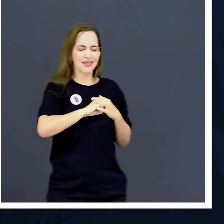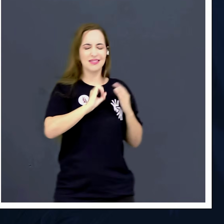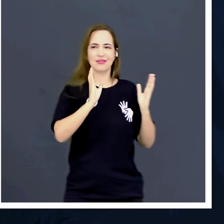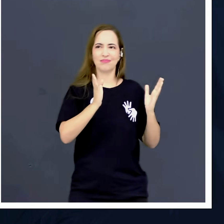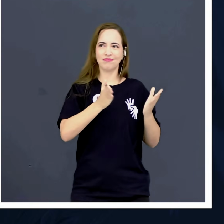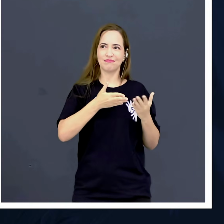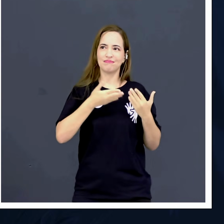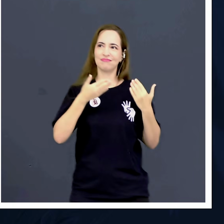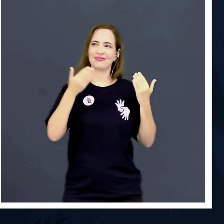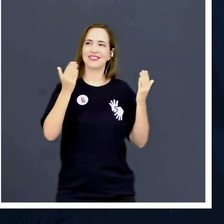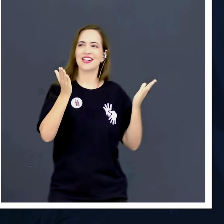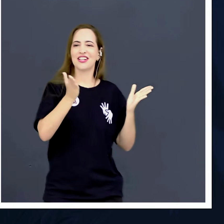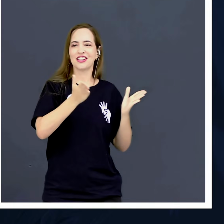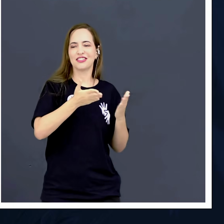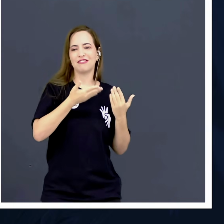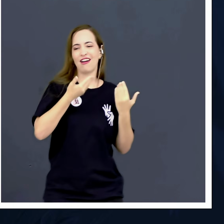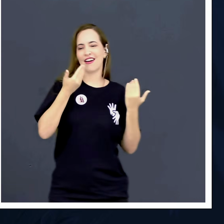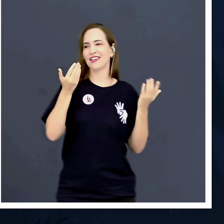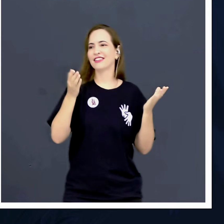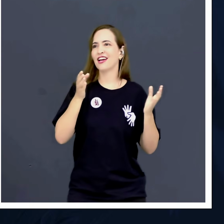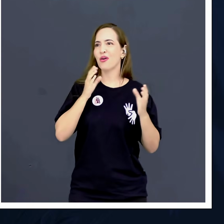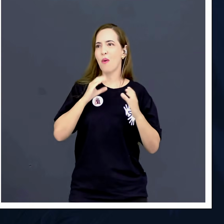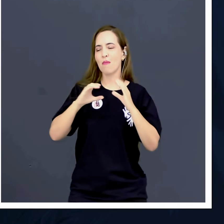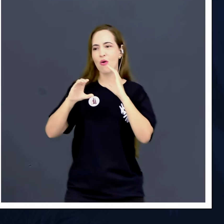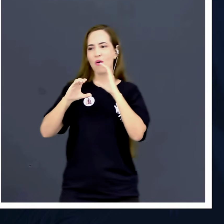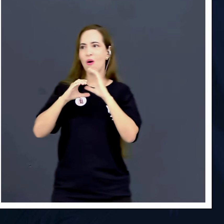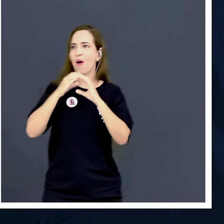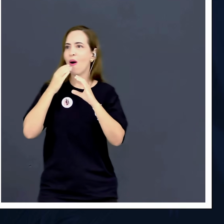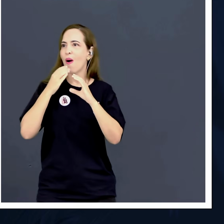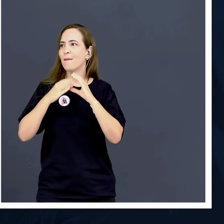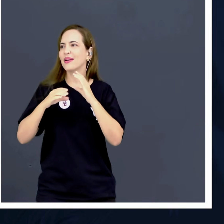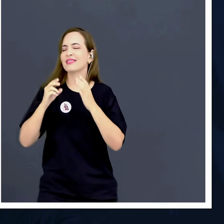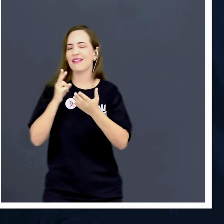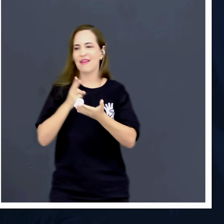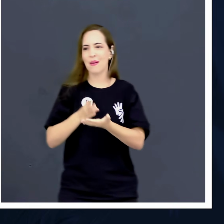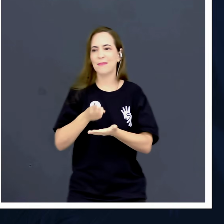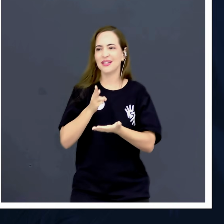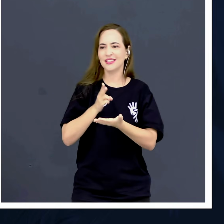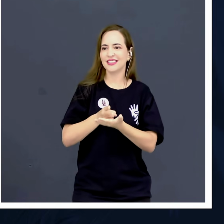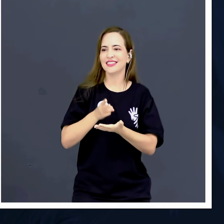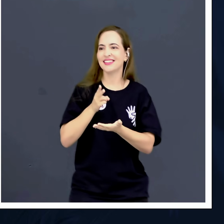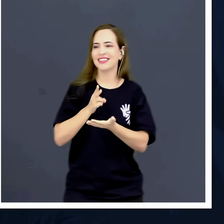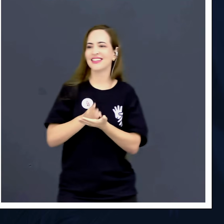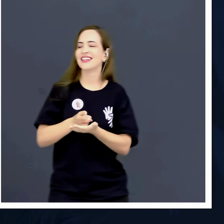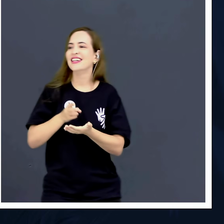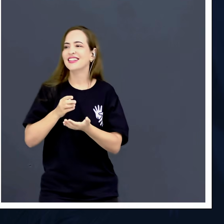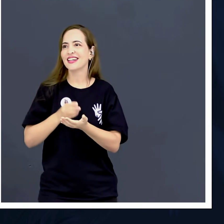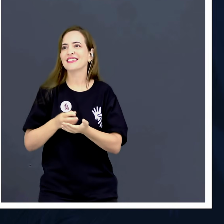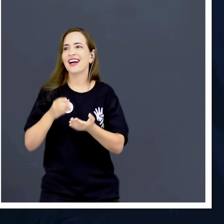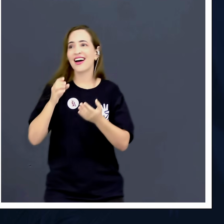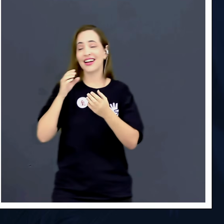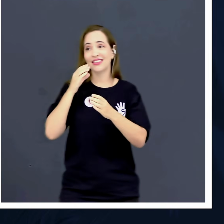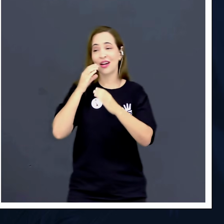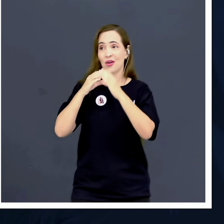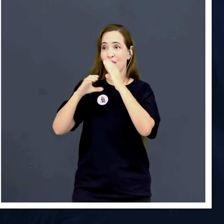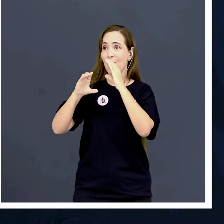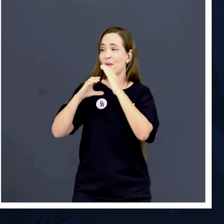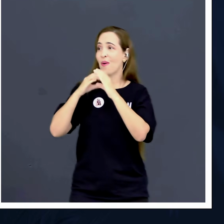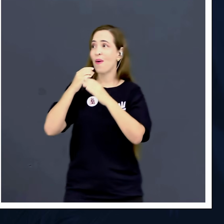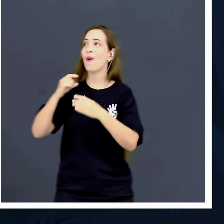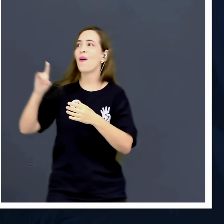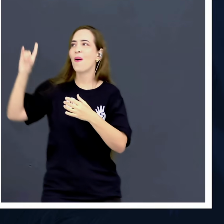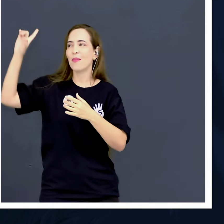faz louvar-te. Cantarei teu amor pra sempre. Cantarei